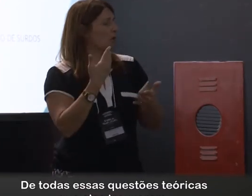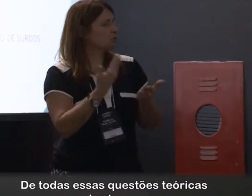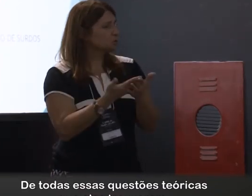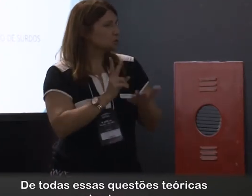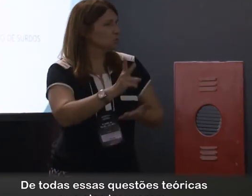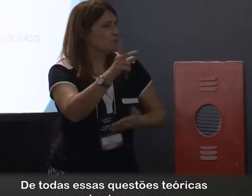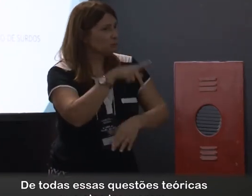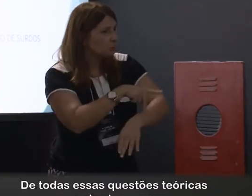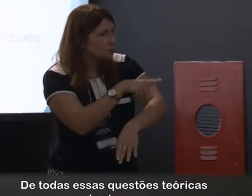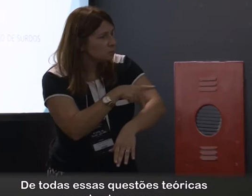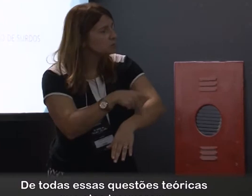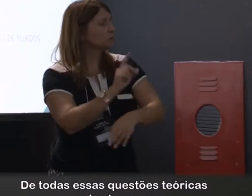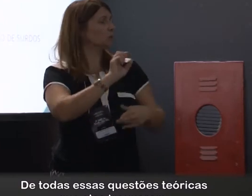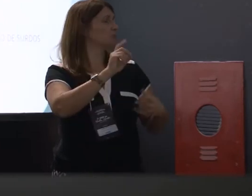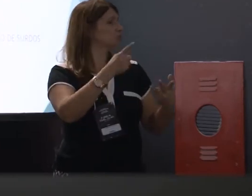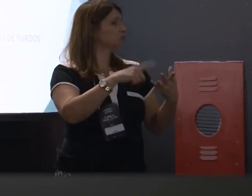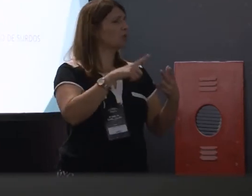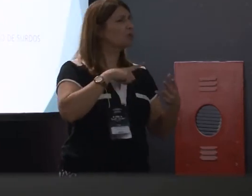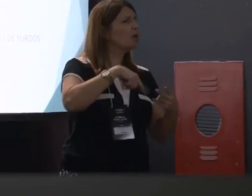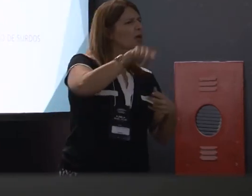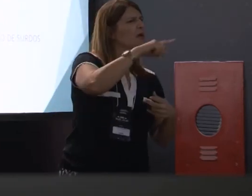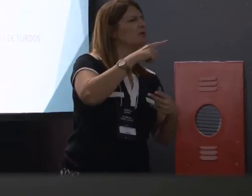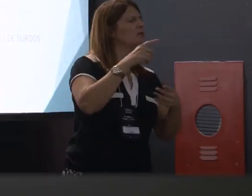eles trouxeram,